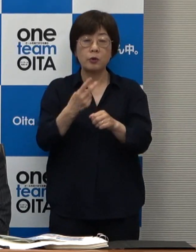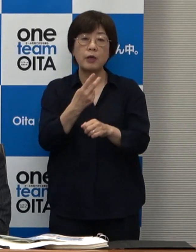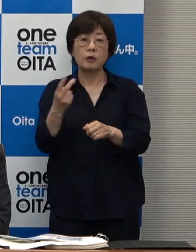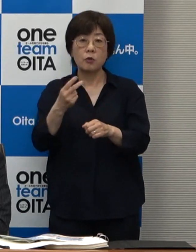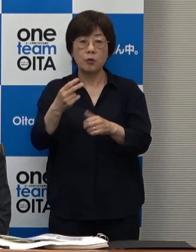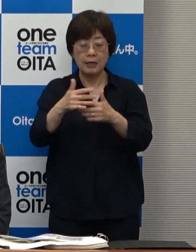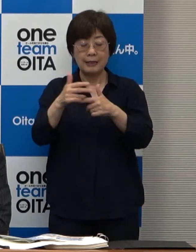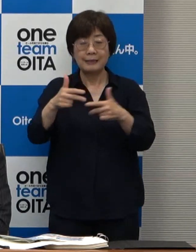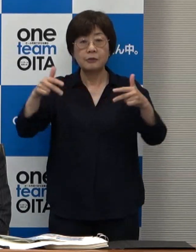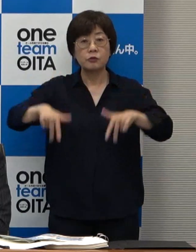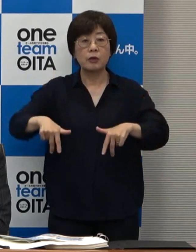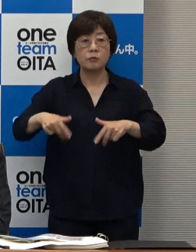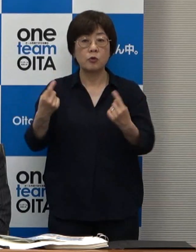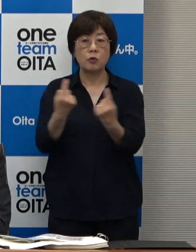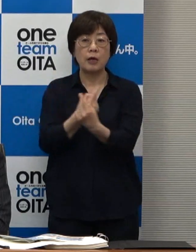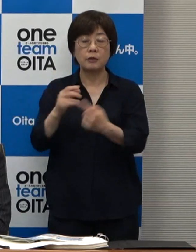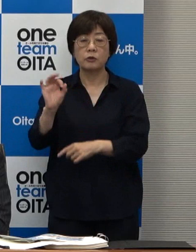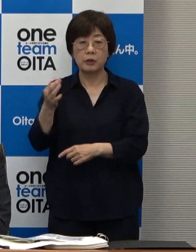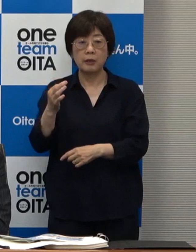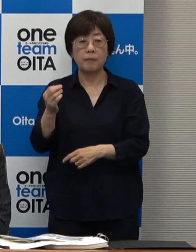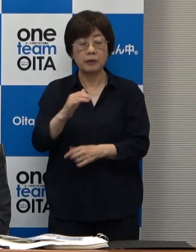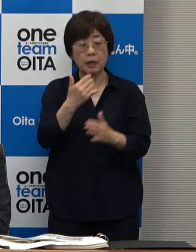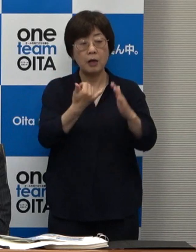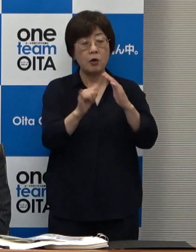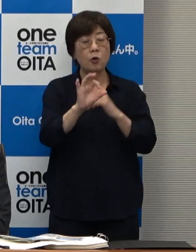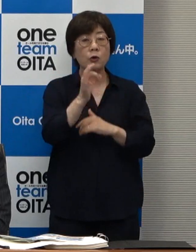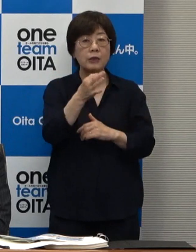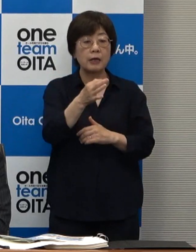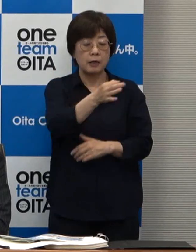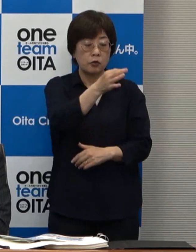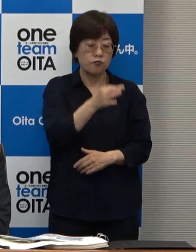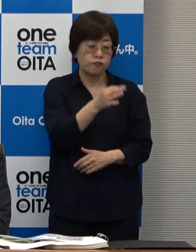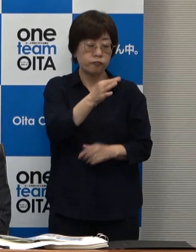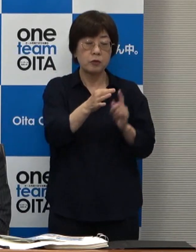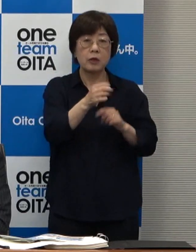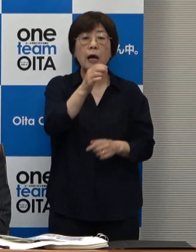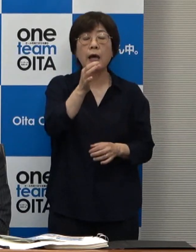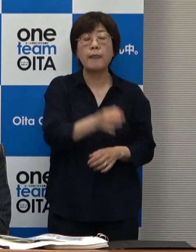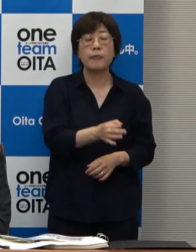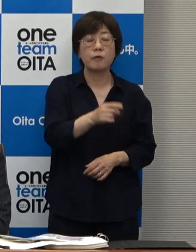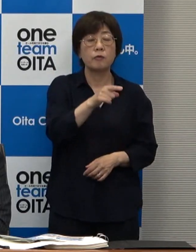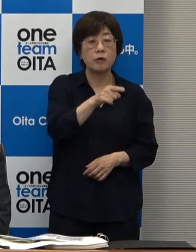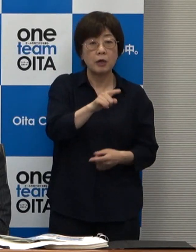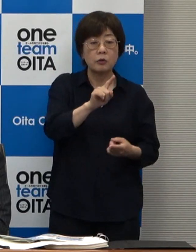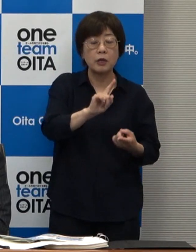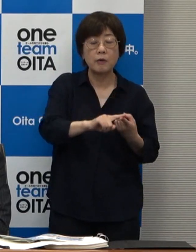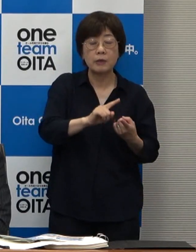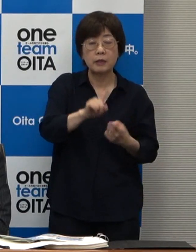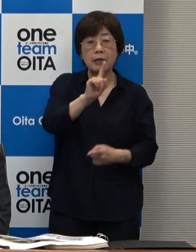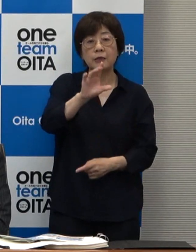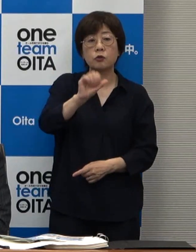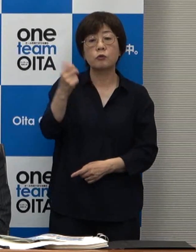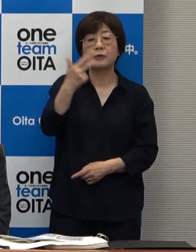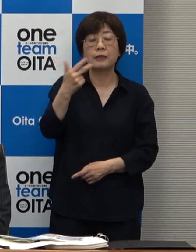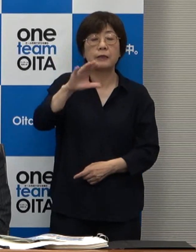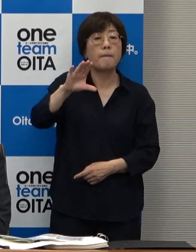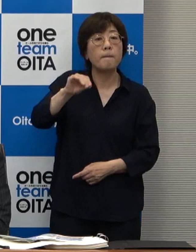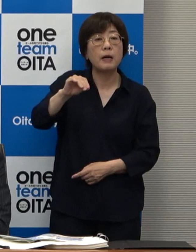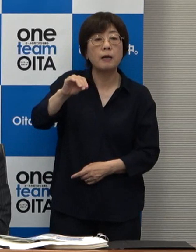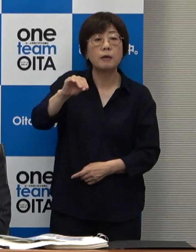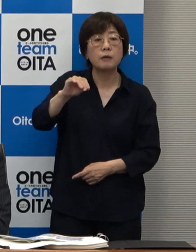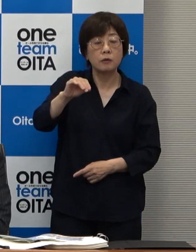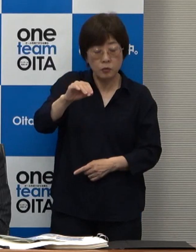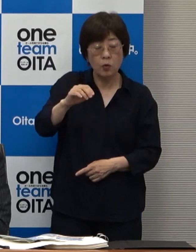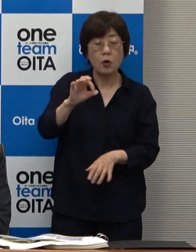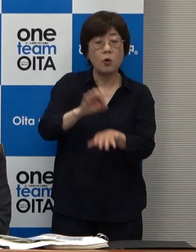上するほか、保護者からの給食費収入の減に伴って合わせて約1億7000万円の公費負担が発生すること